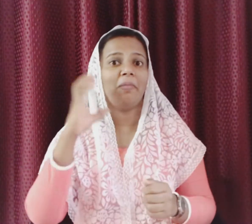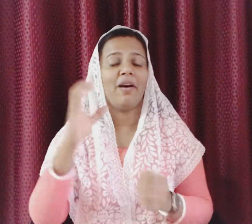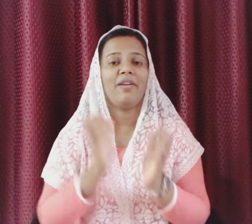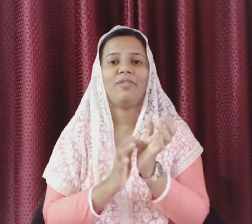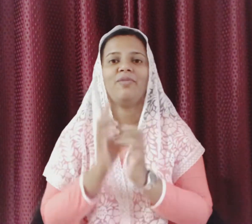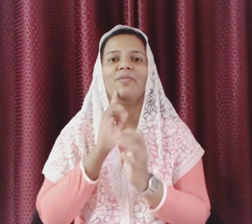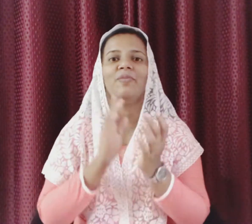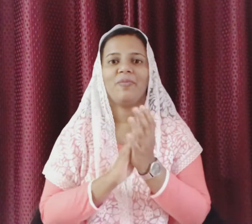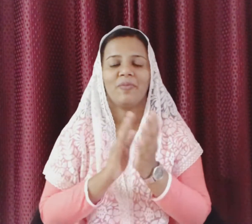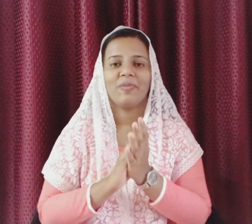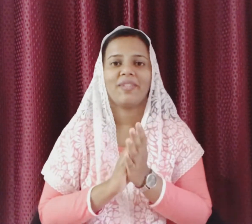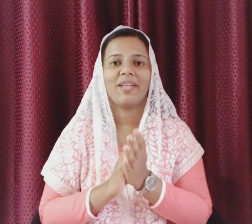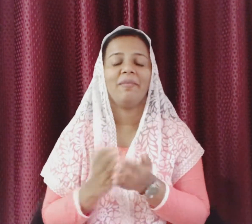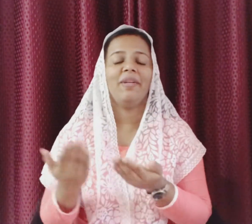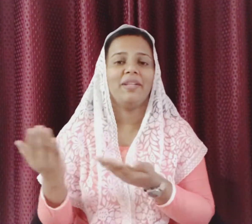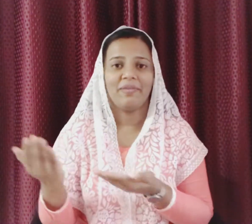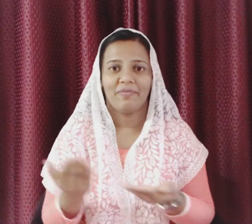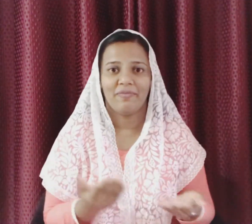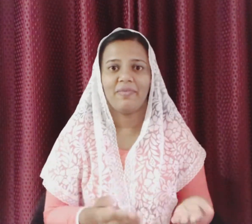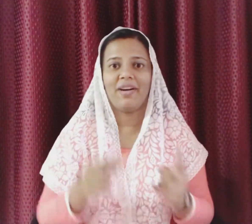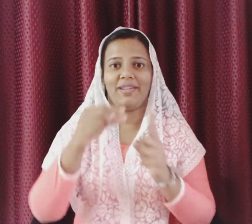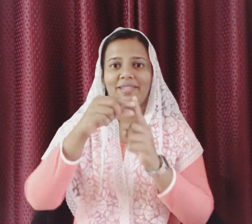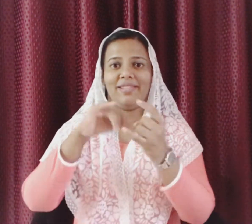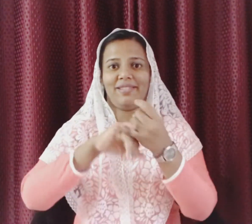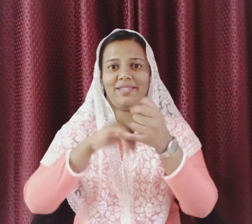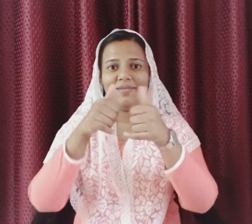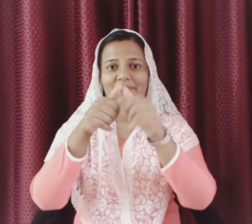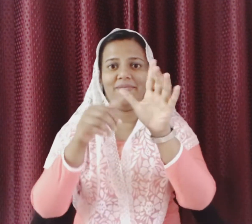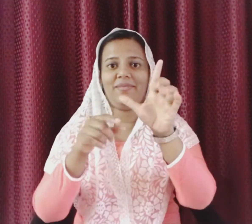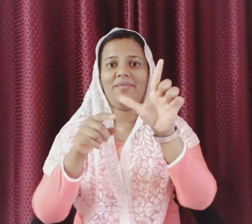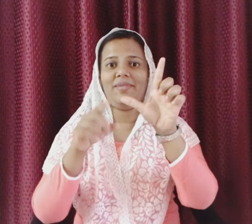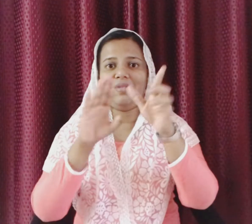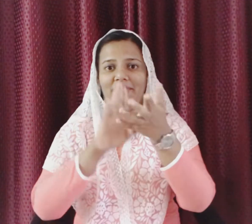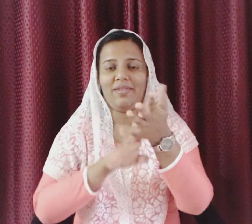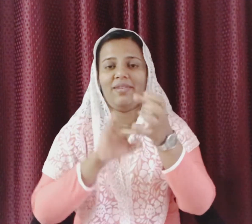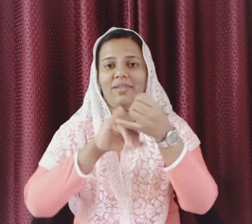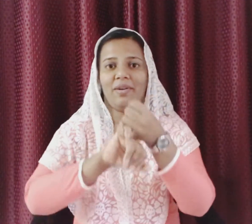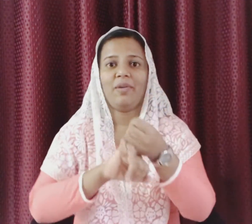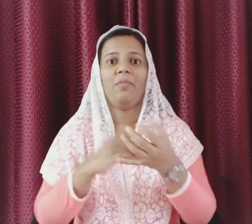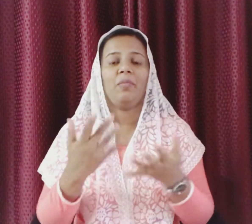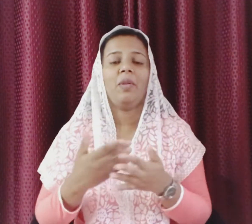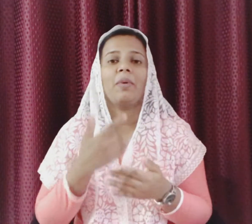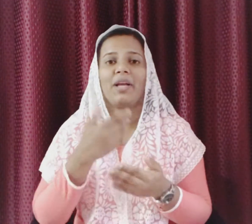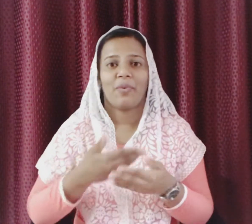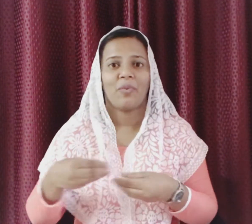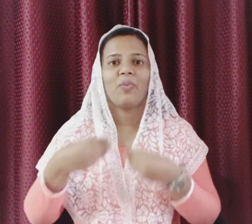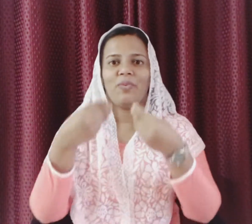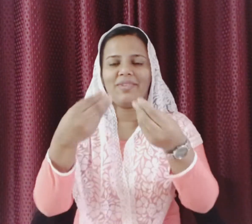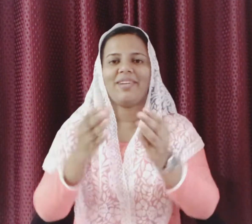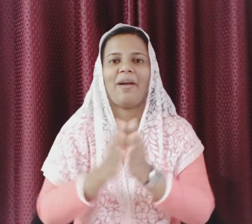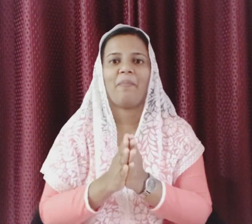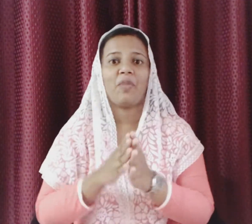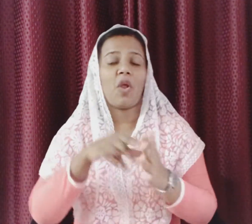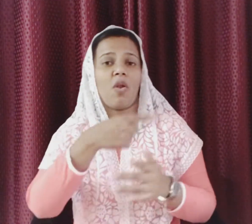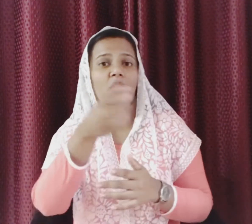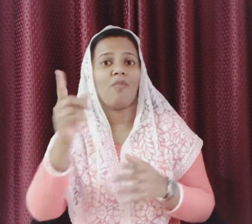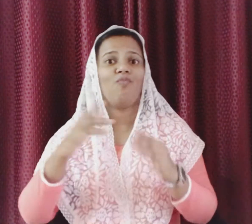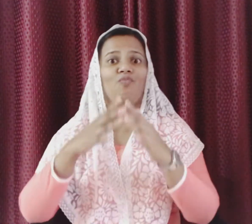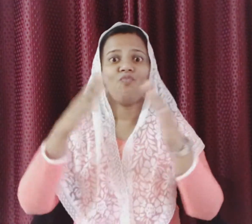അവൻ്റെ സന്നിധിയിൽ ചെല്ലുക, സങ്കീർത്തനങ്ങളോടെ കർത്താവിനെ ഘോഷിക്കുക. യഹോവ മഹാദൈവമല്ലോ, കർത്താവ് സകല ദേവന്മാർക്കും ഇത്